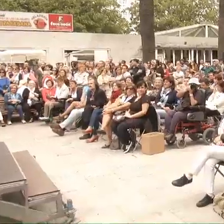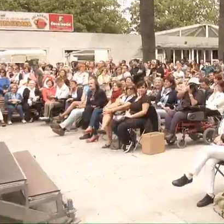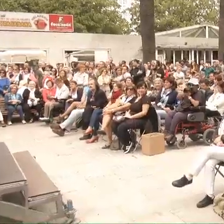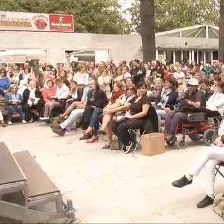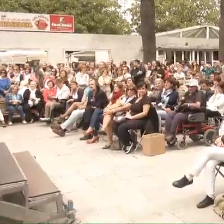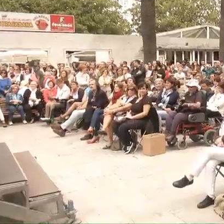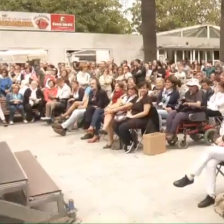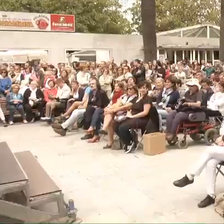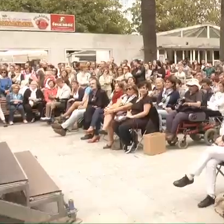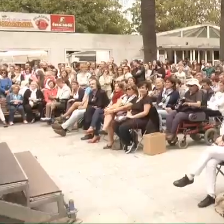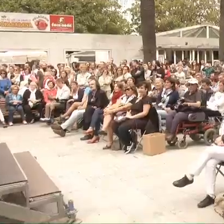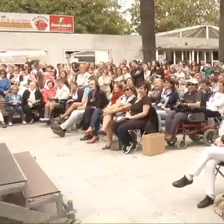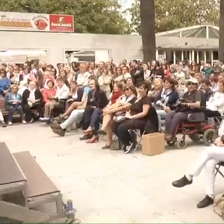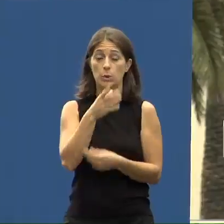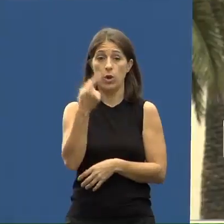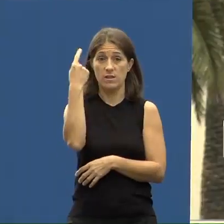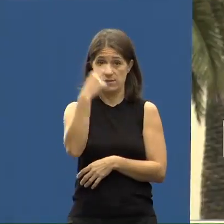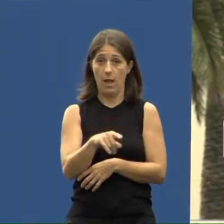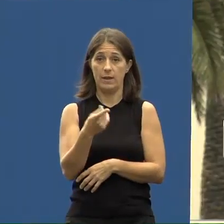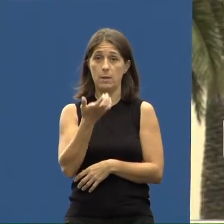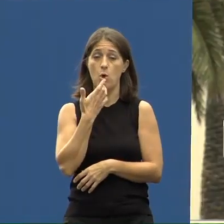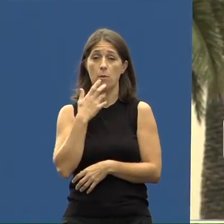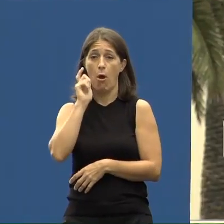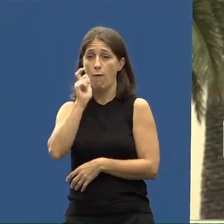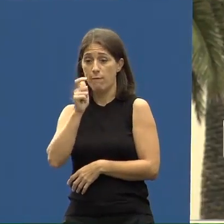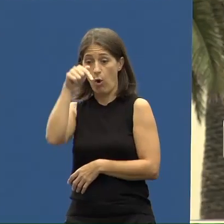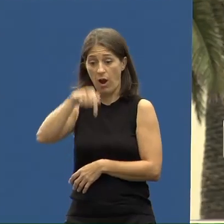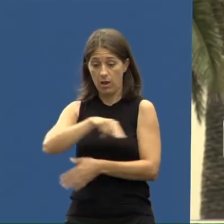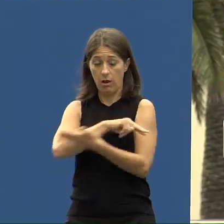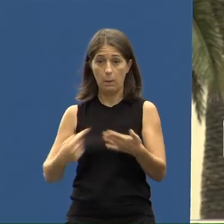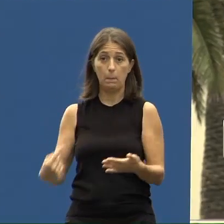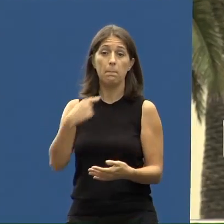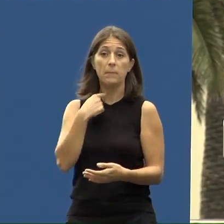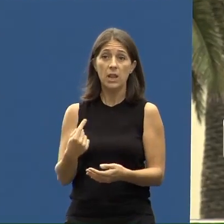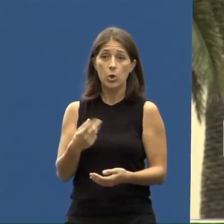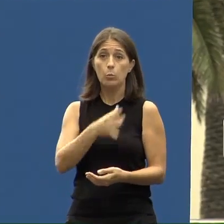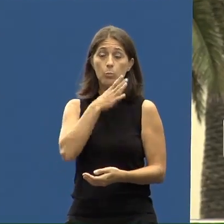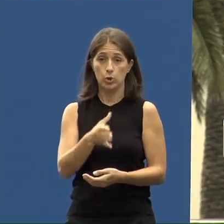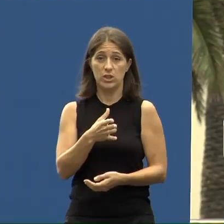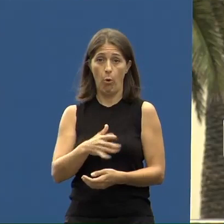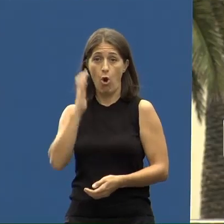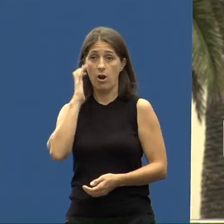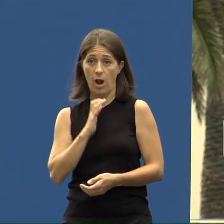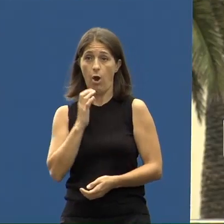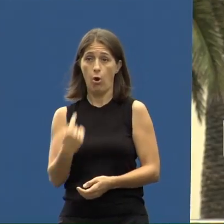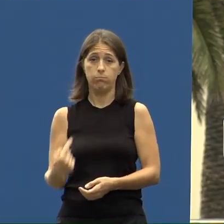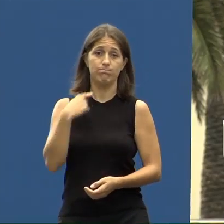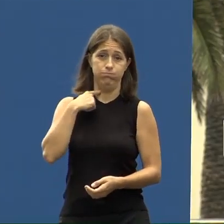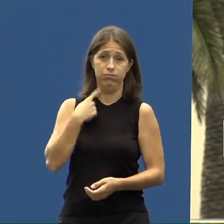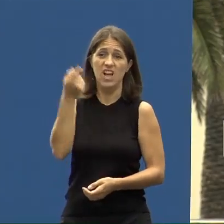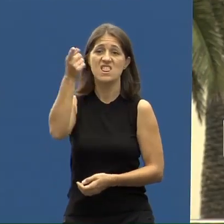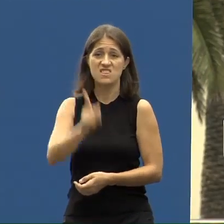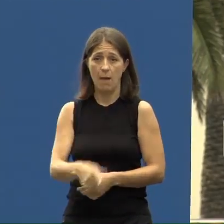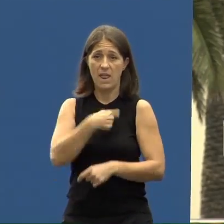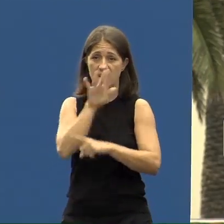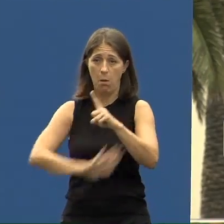Non había forma de subilo porque eles saben que a derrota de Núñez Feijóo en Galicia será a derrota de Mariano Rajoy e do Partido Popular no